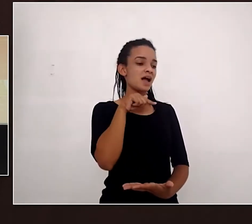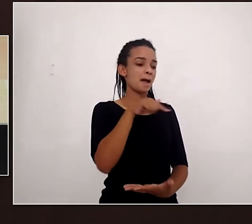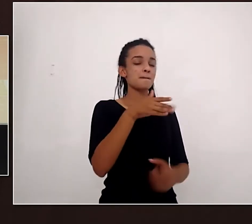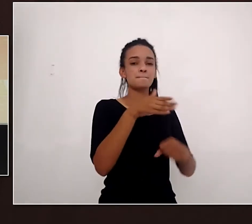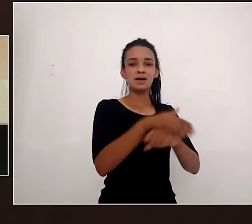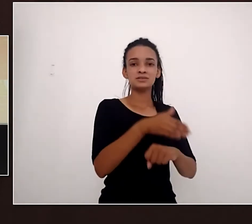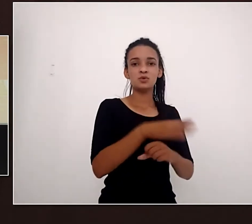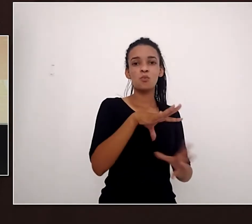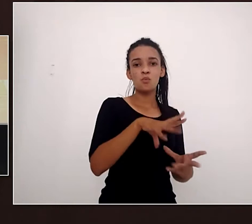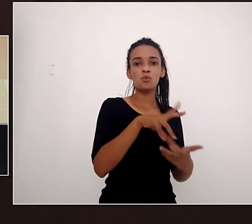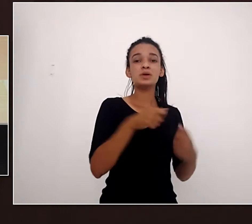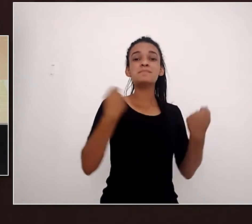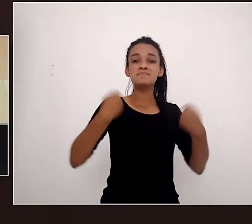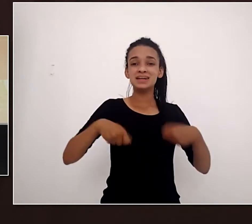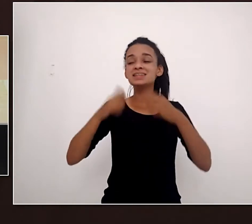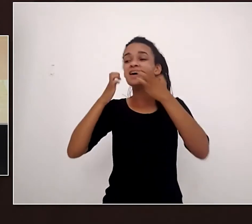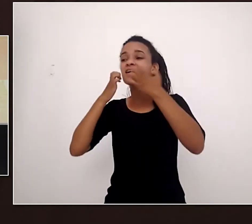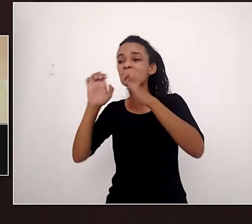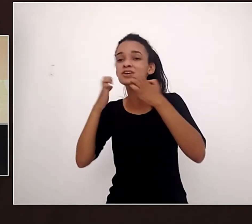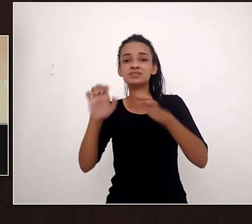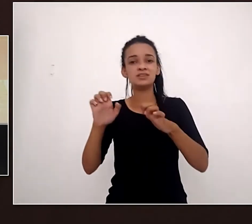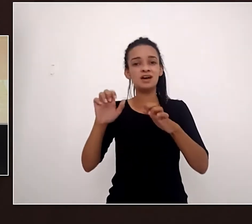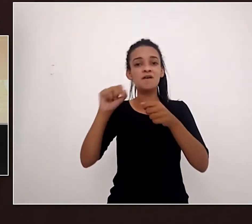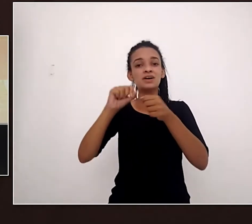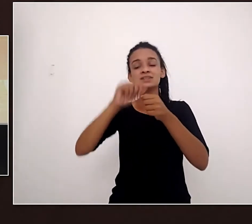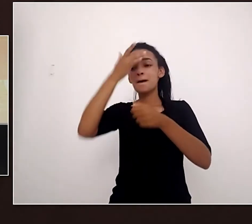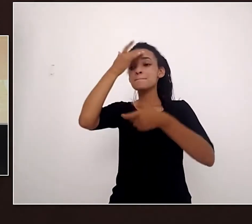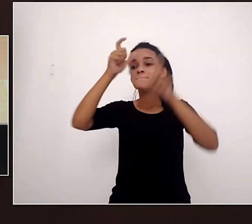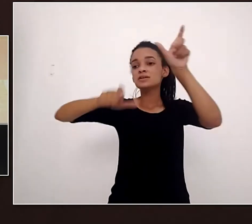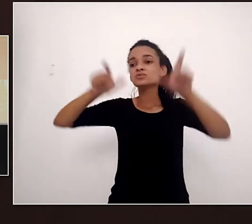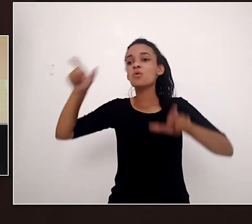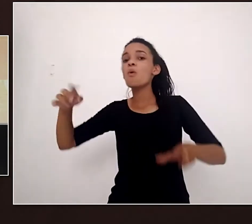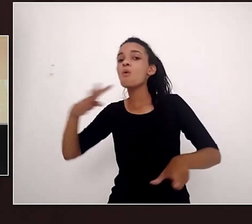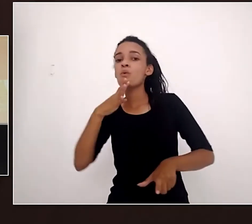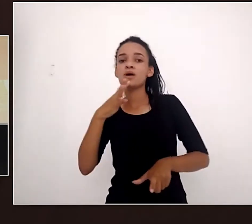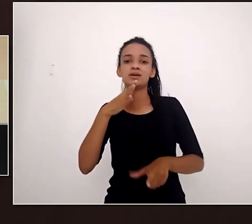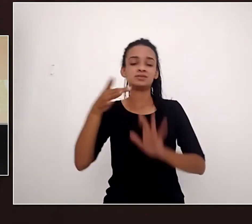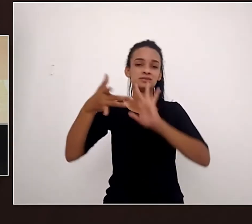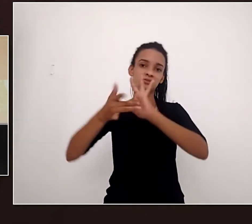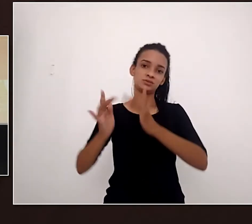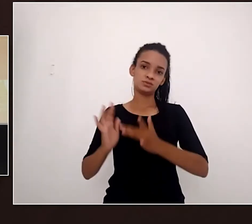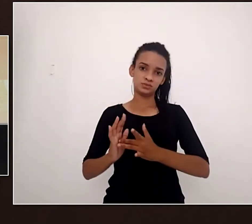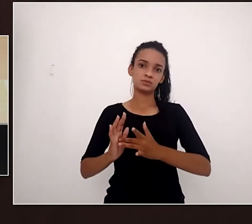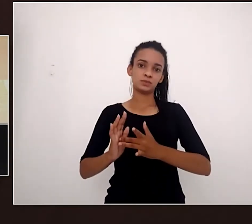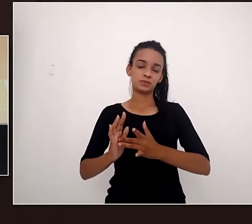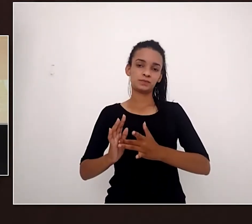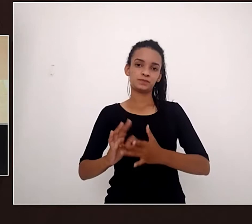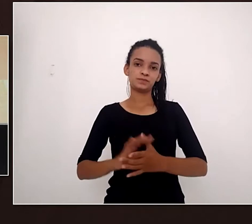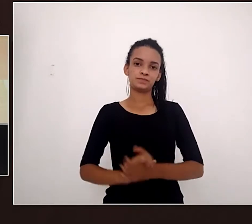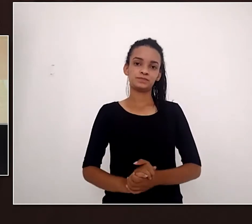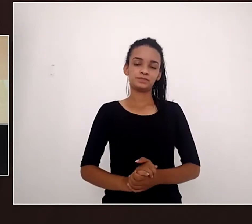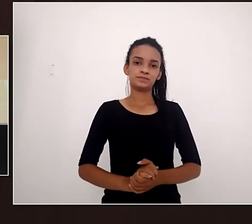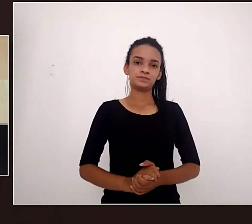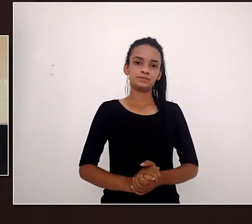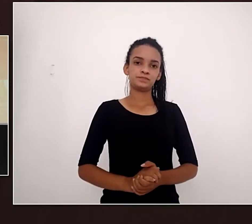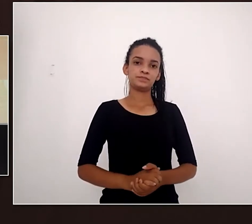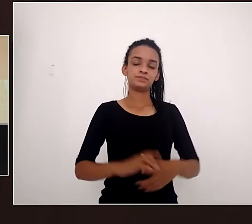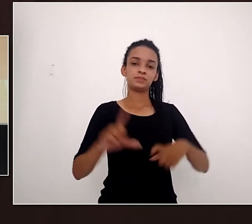pessoas conhecerem Jesus como o Senhor, né? E eles o mataram. Lucas